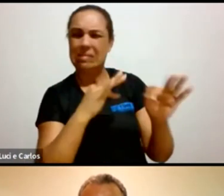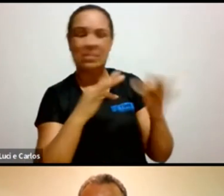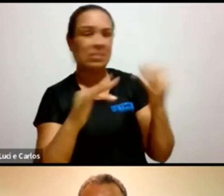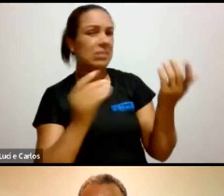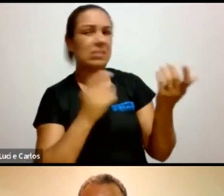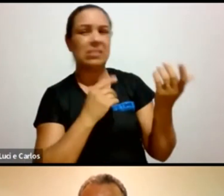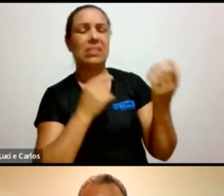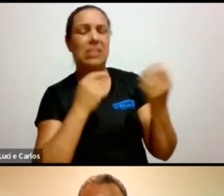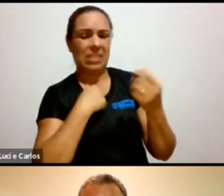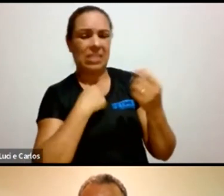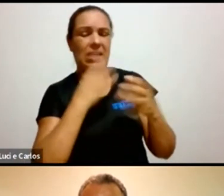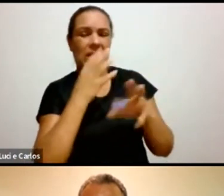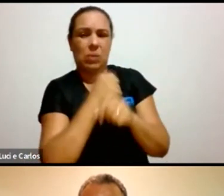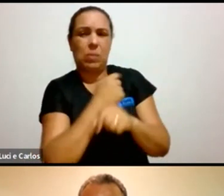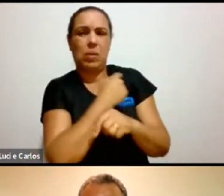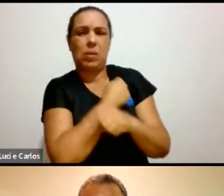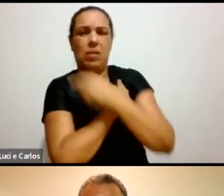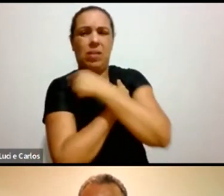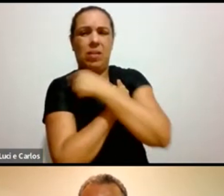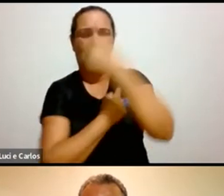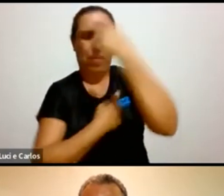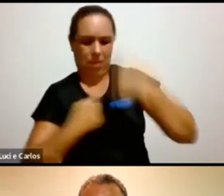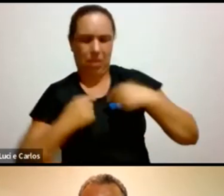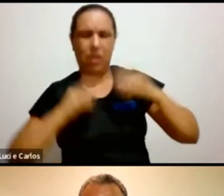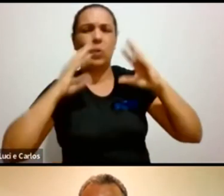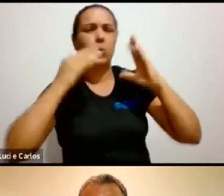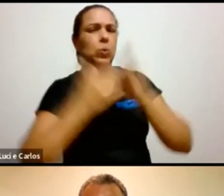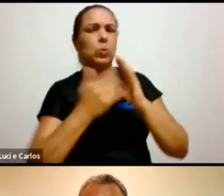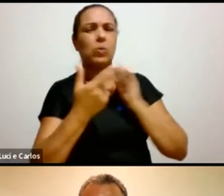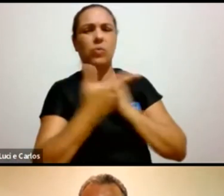pontos de dor no meu corpo, porque eu estava em crise, né?